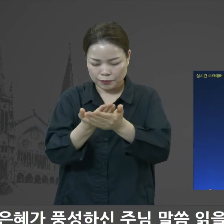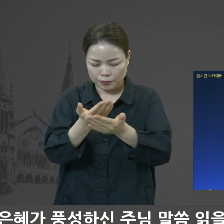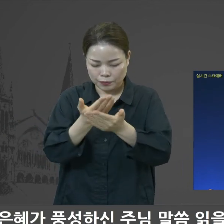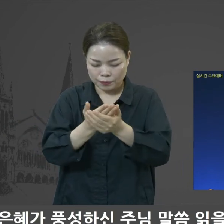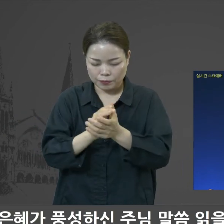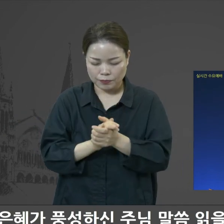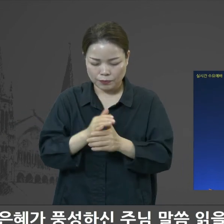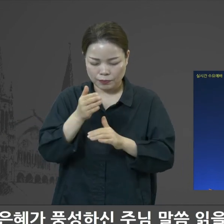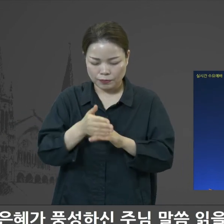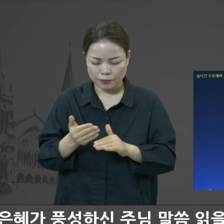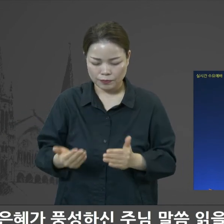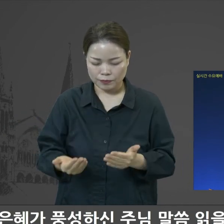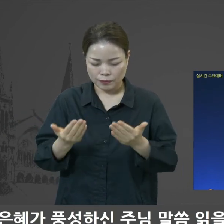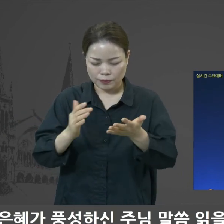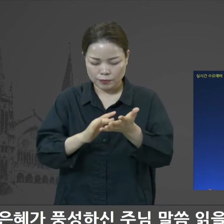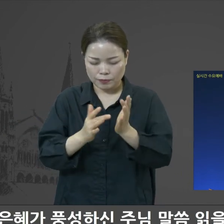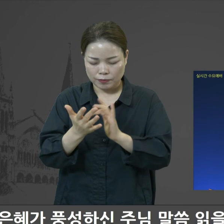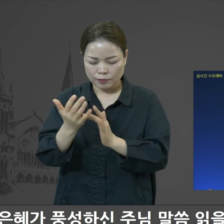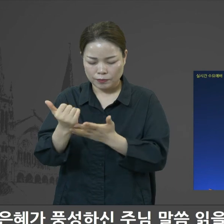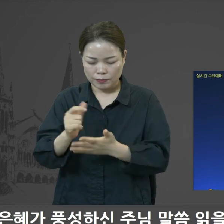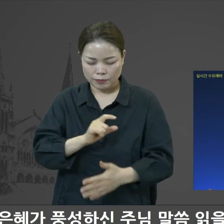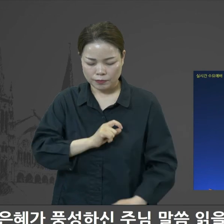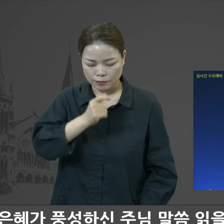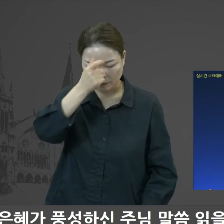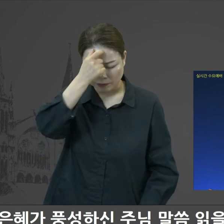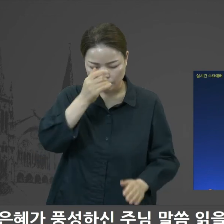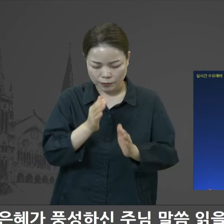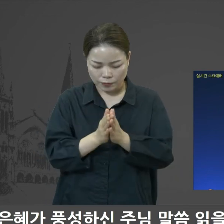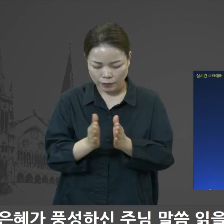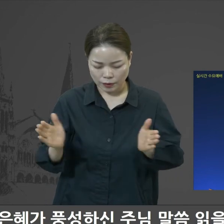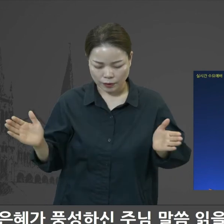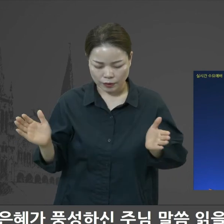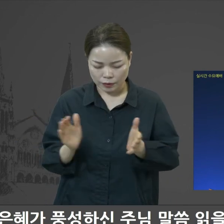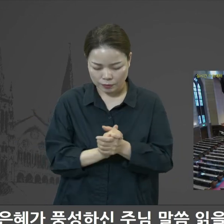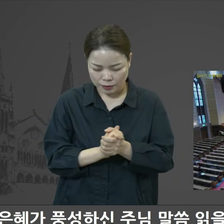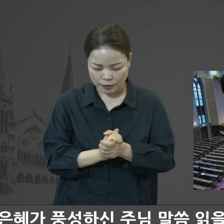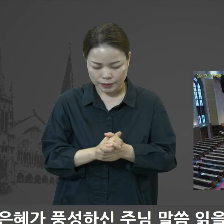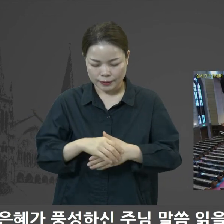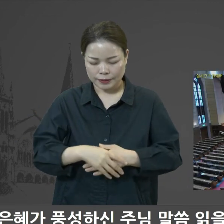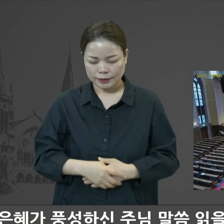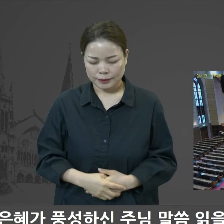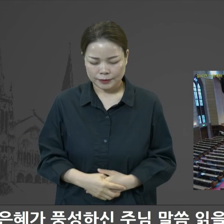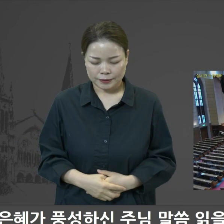주시옵소서. 감사드리며 예수님의 이름으로 기도하옵나이다. 아멘.